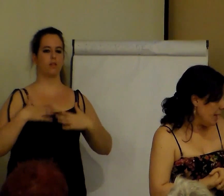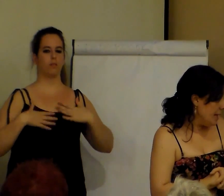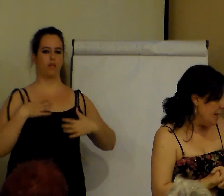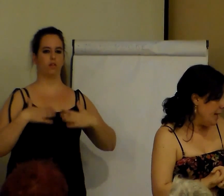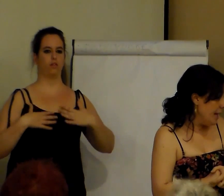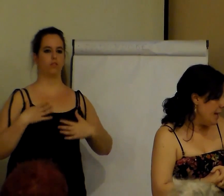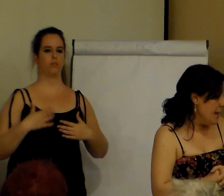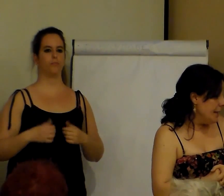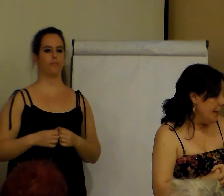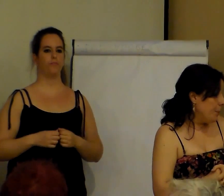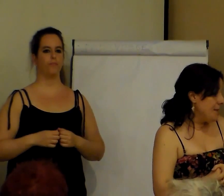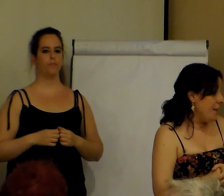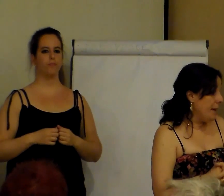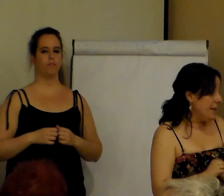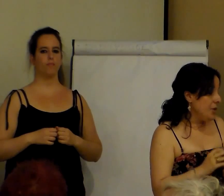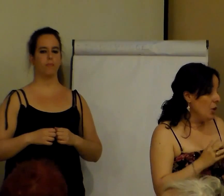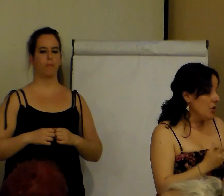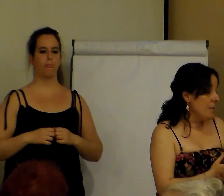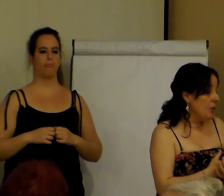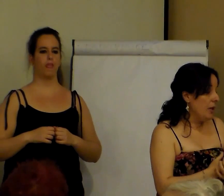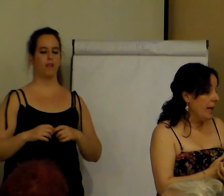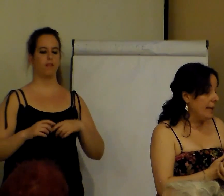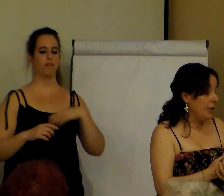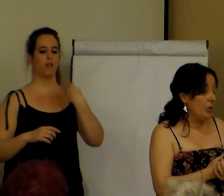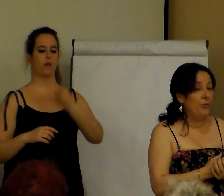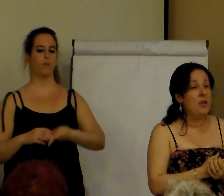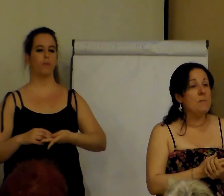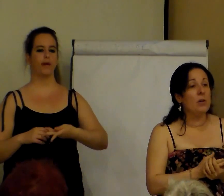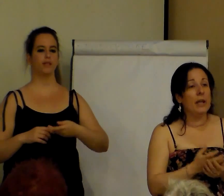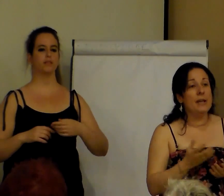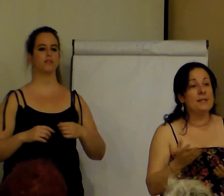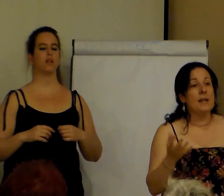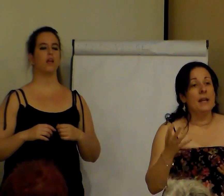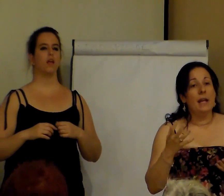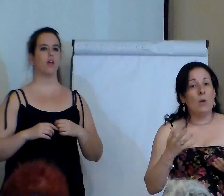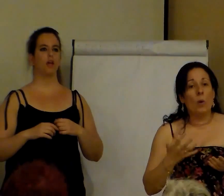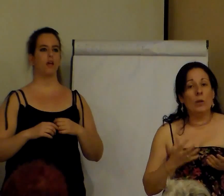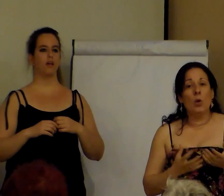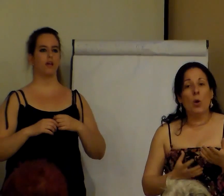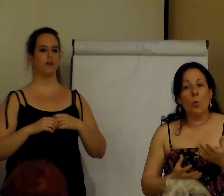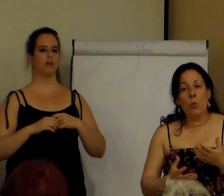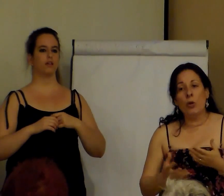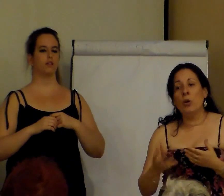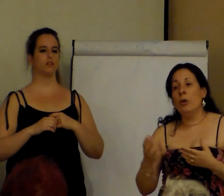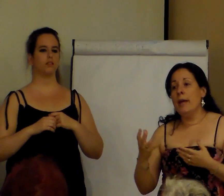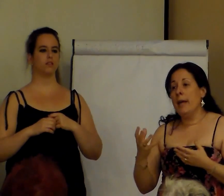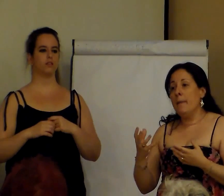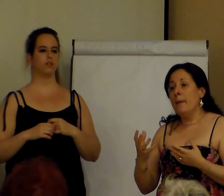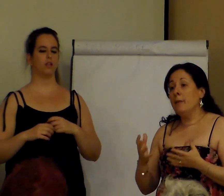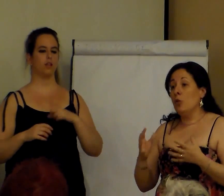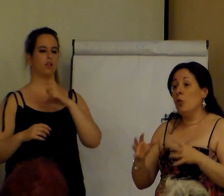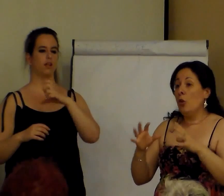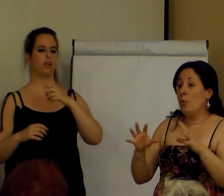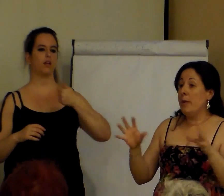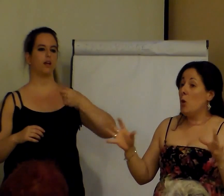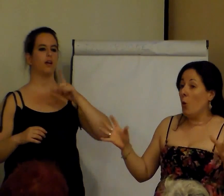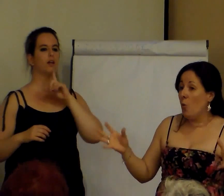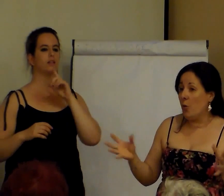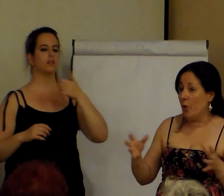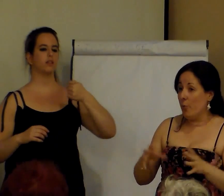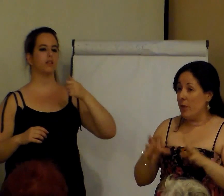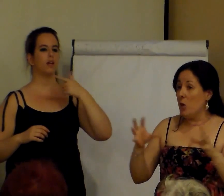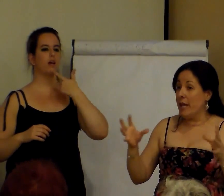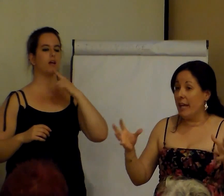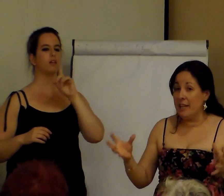¿sí? Después apareció el concepto de catastrofismo, que es cuando uno ve todo